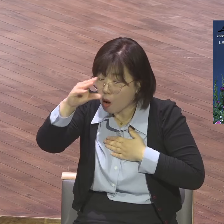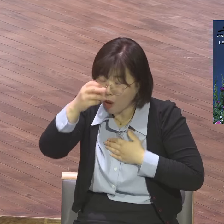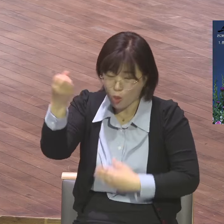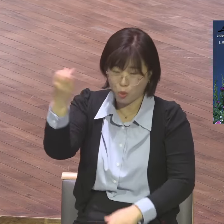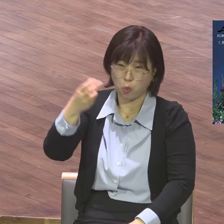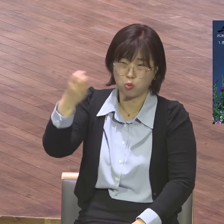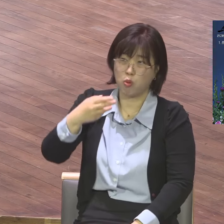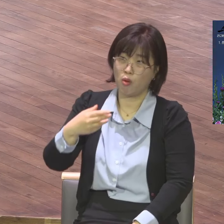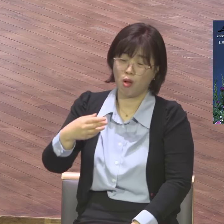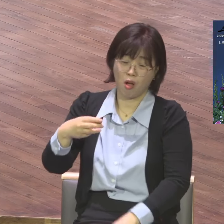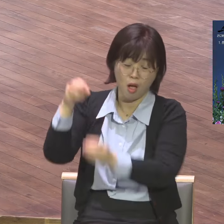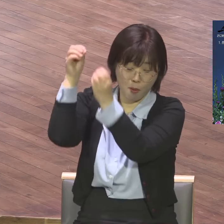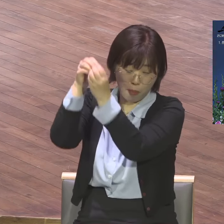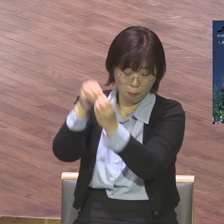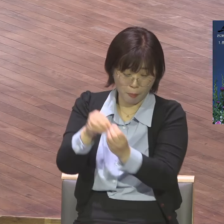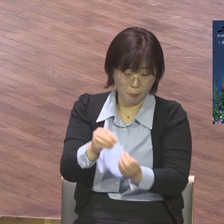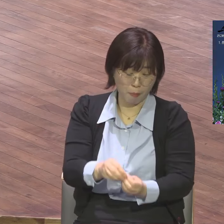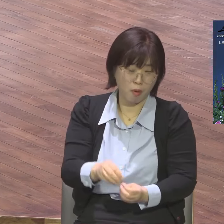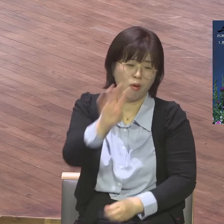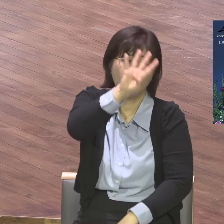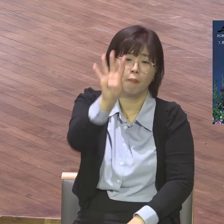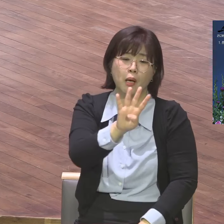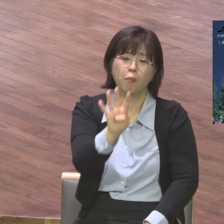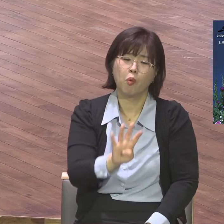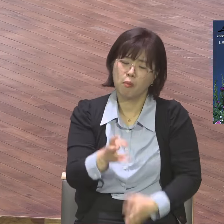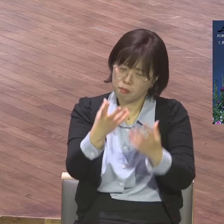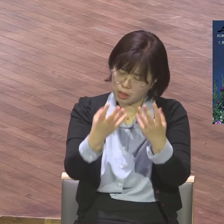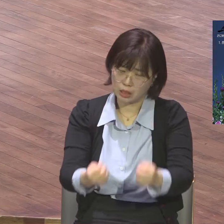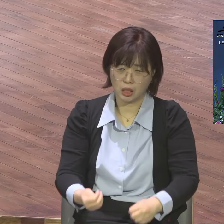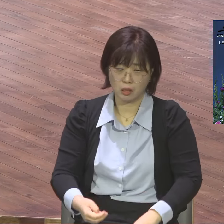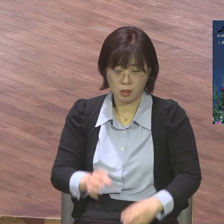비방하면서 따라가요. 반복합니다.